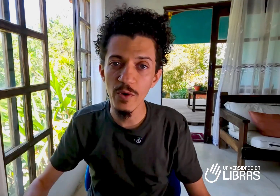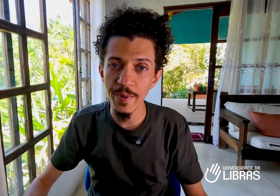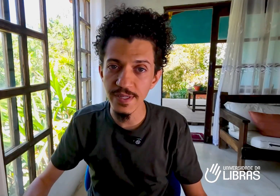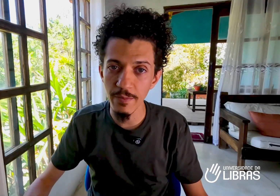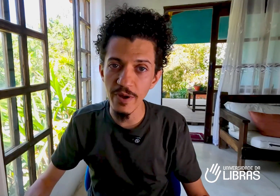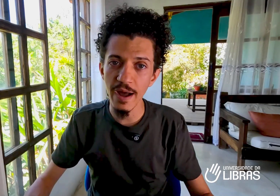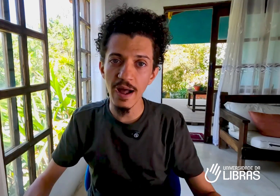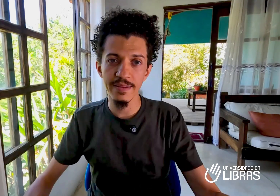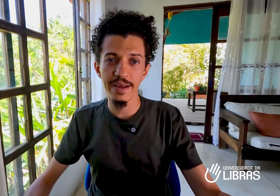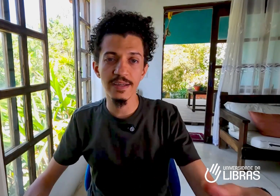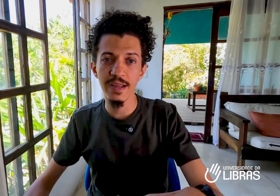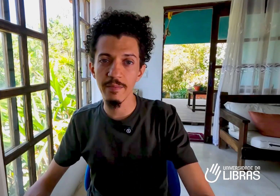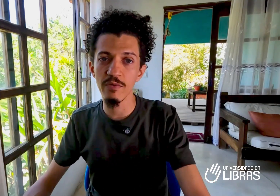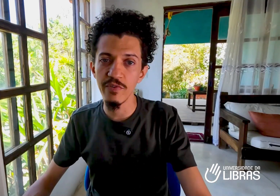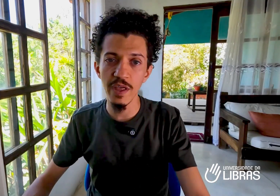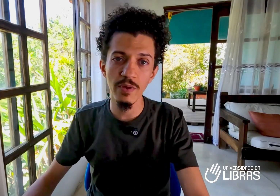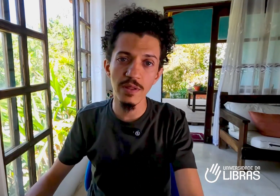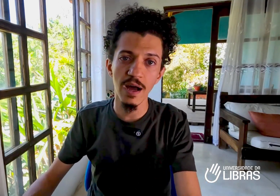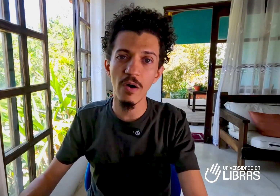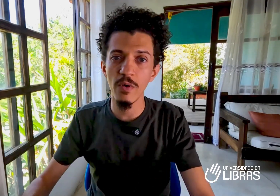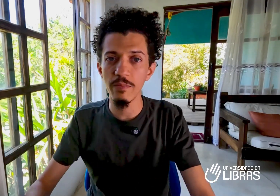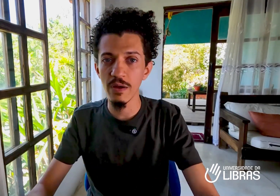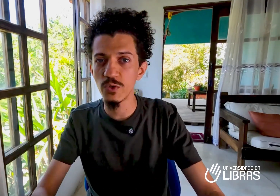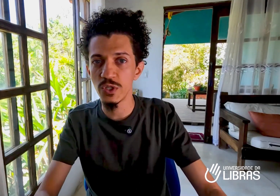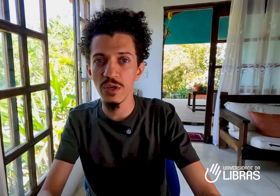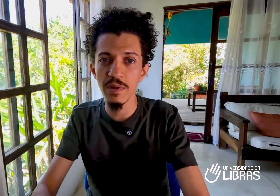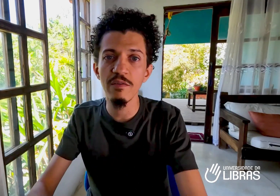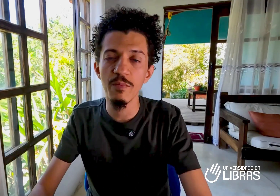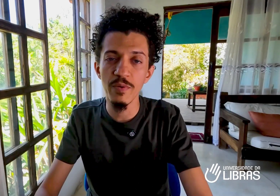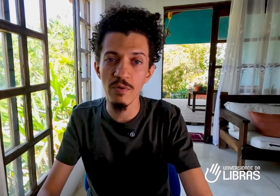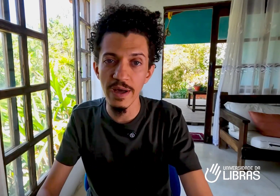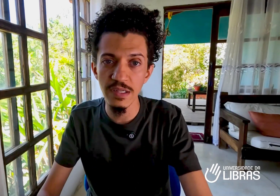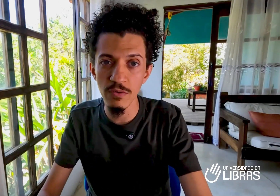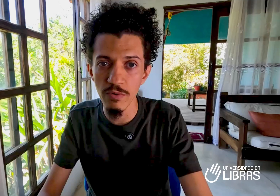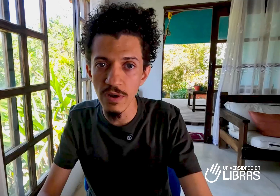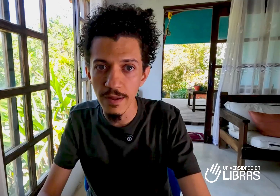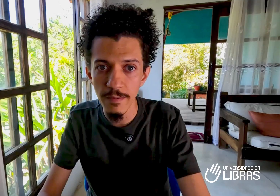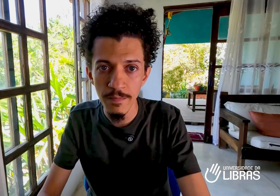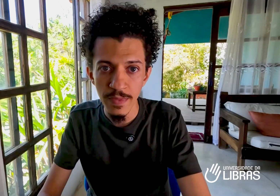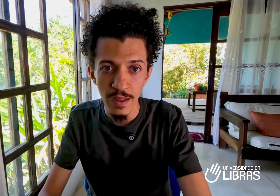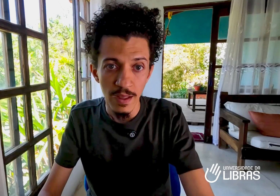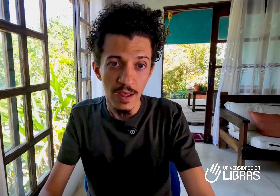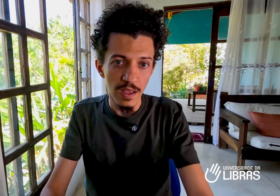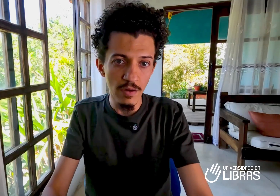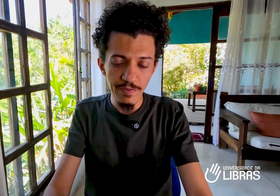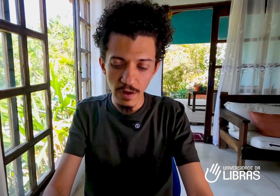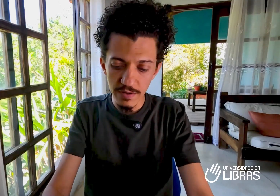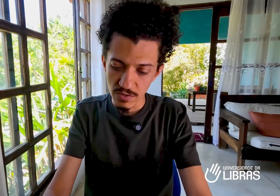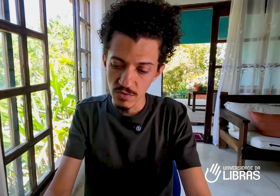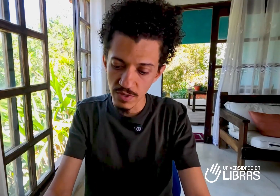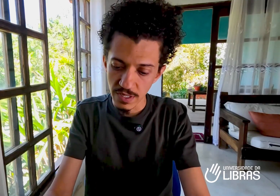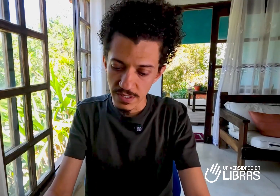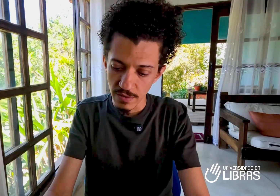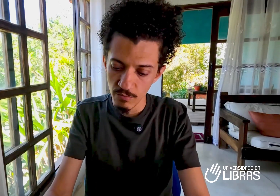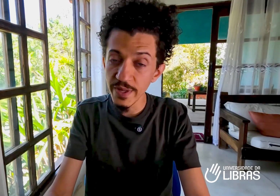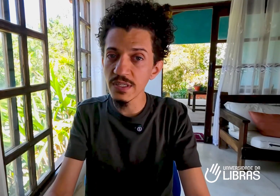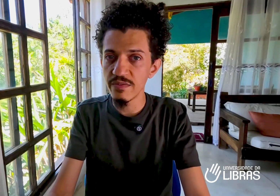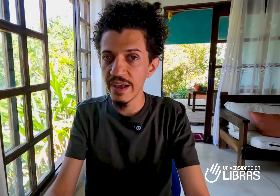comecei a boiar, até que esse amigo veio e tal, me acudiu e me levou para um lugar seguro ali. No final das contas, muitas vezes